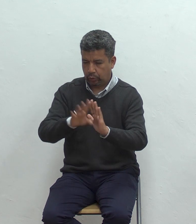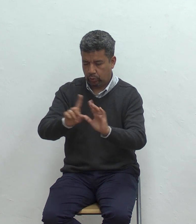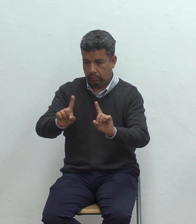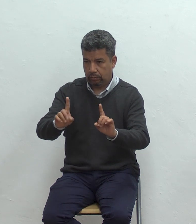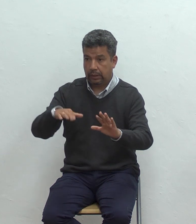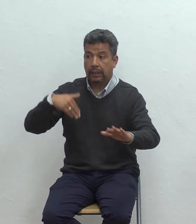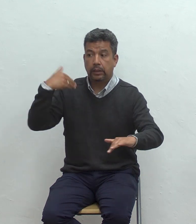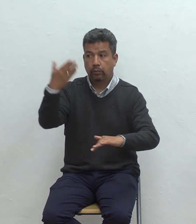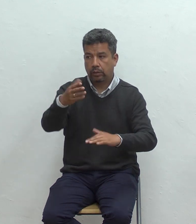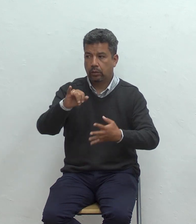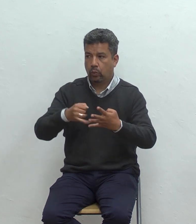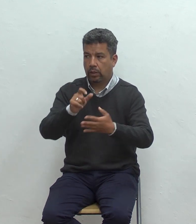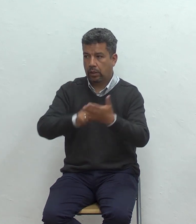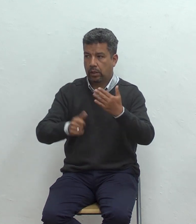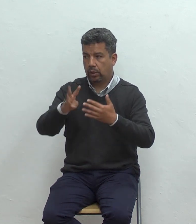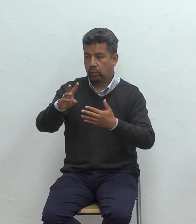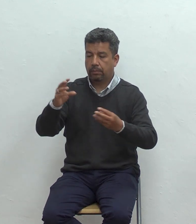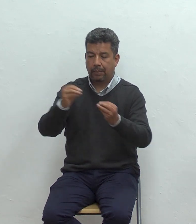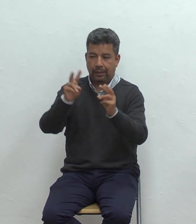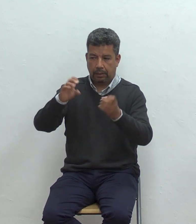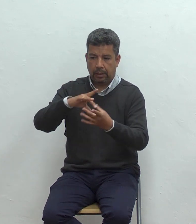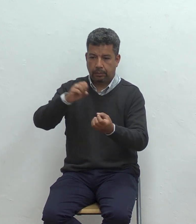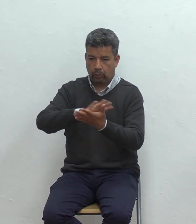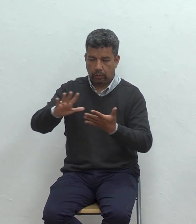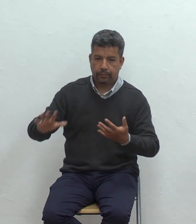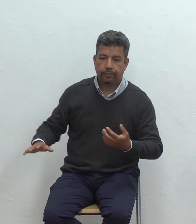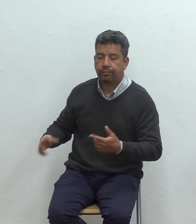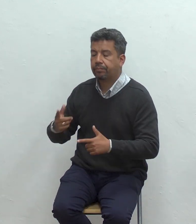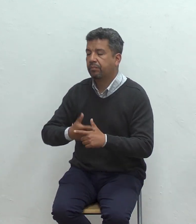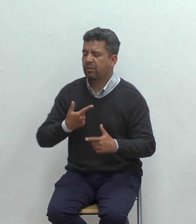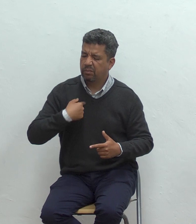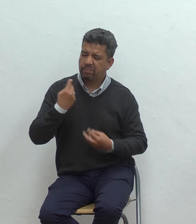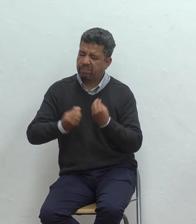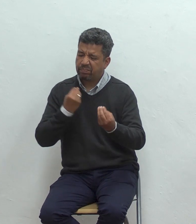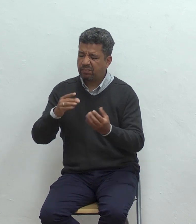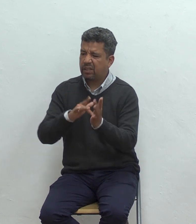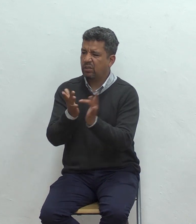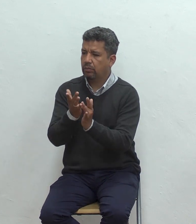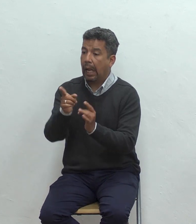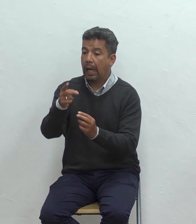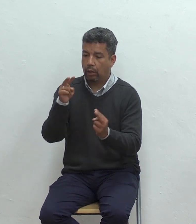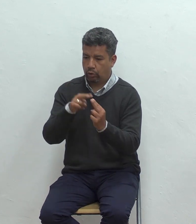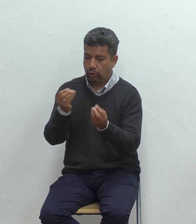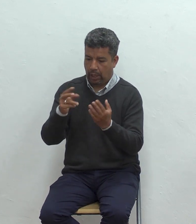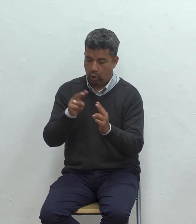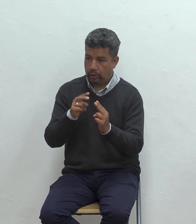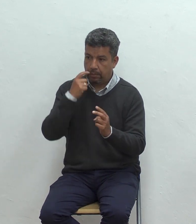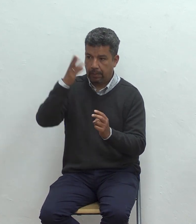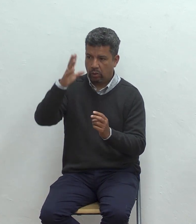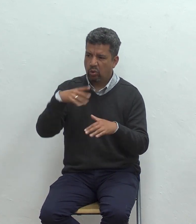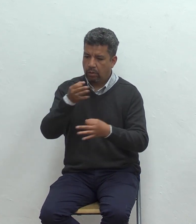porque después vamos a ver en Juan capítulo 14 más del Espíritu Santo. Entonces, ¿qué tenemos que creer de Jesús? Que Él es el que nos da a conocer al Padre por medio